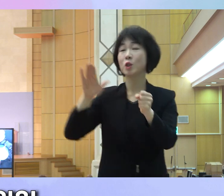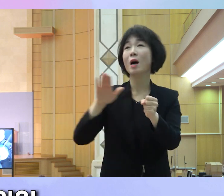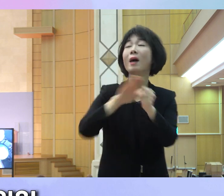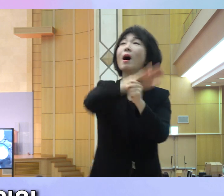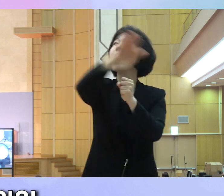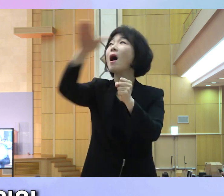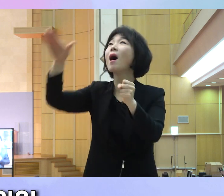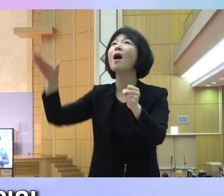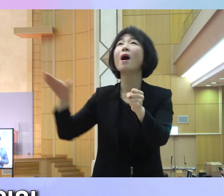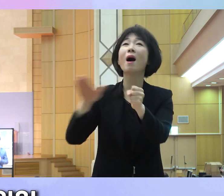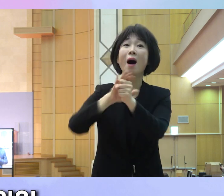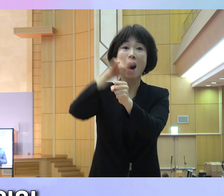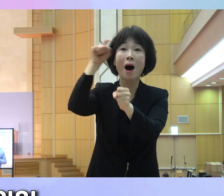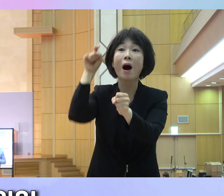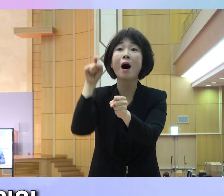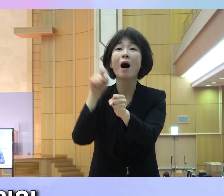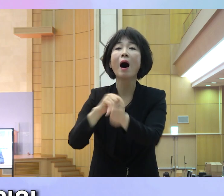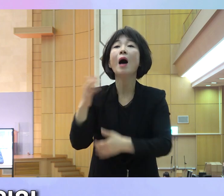그 사랑